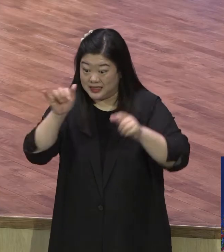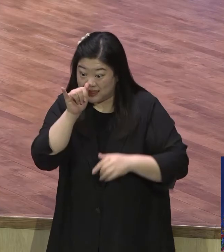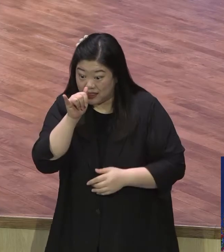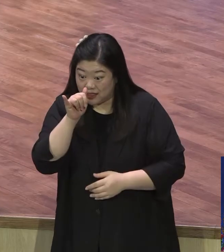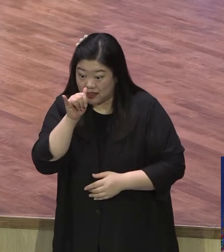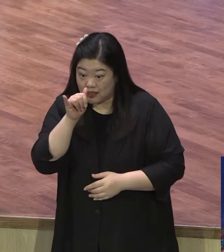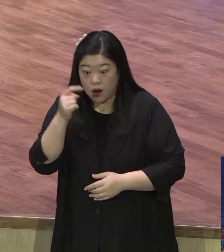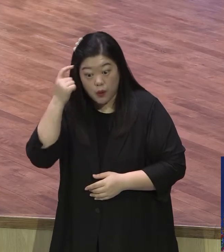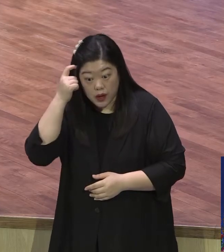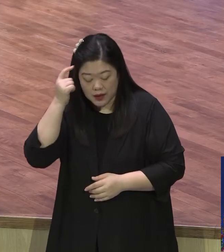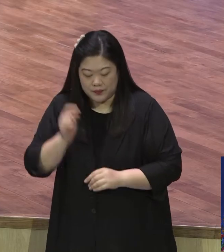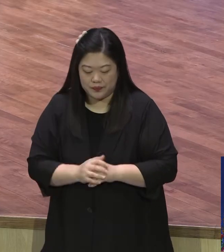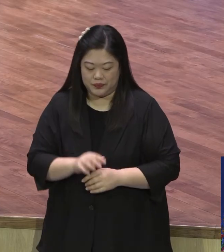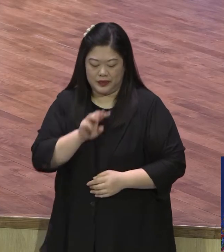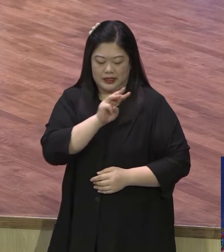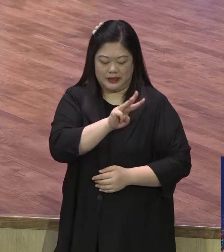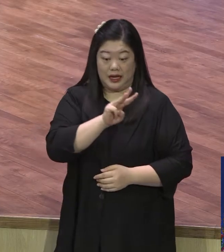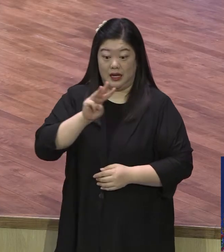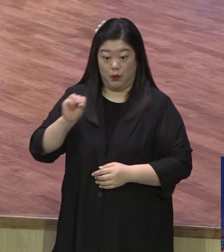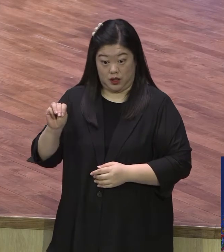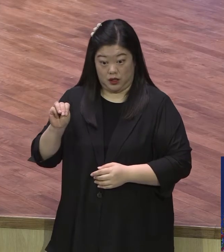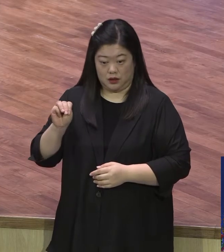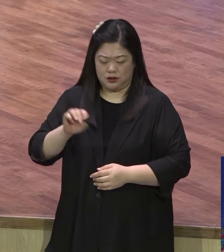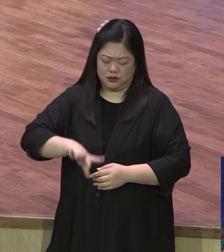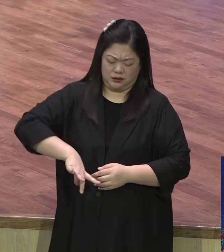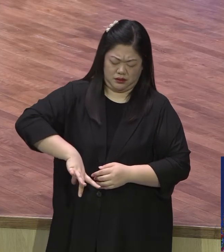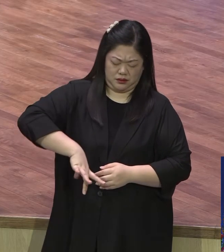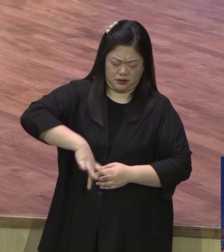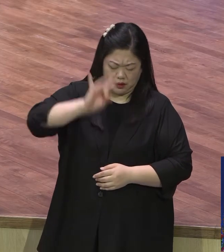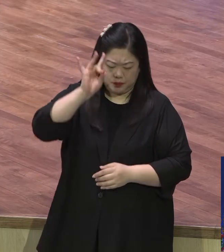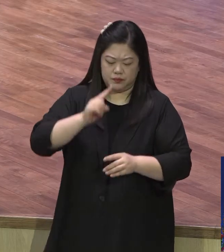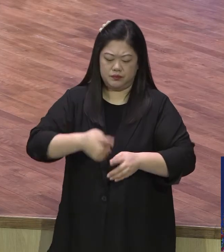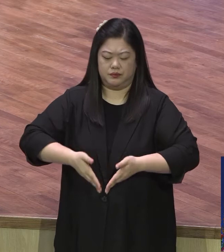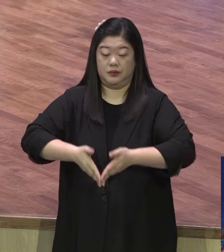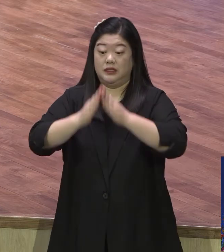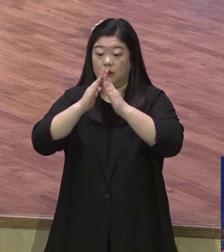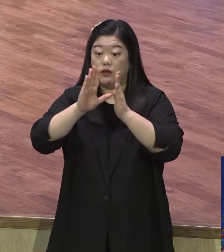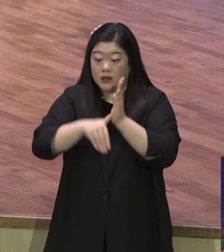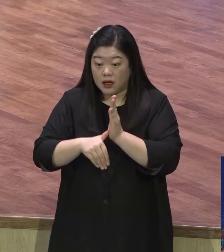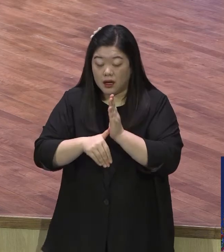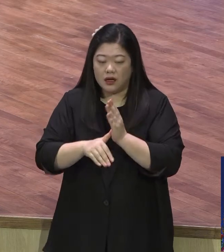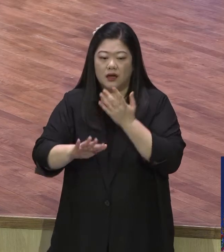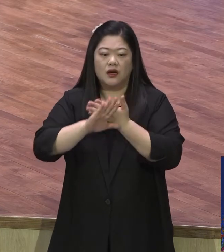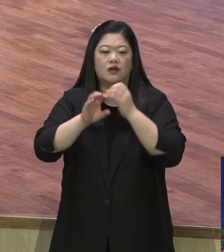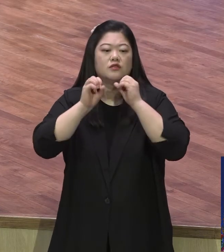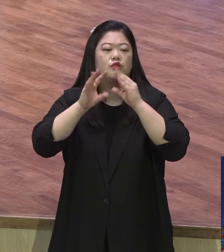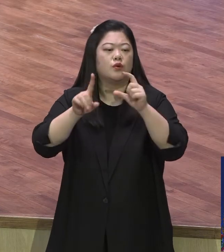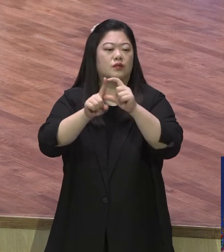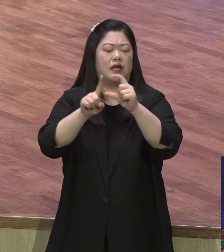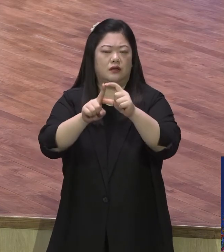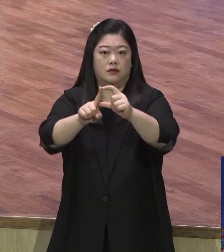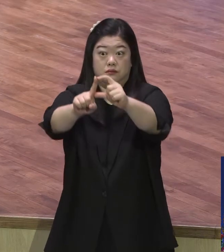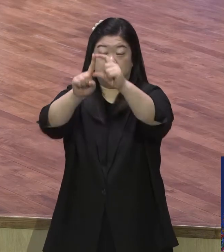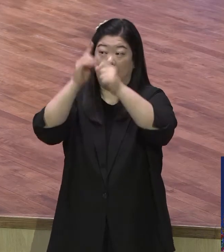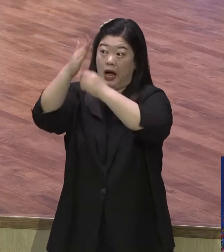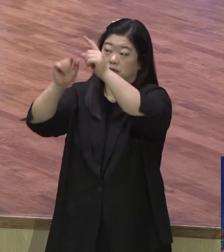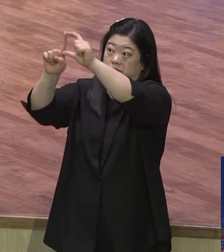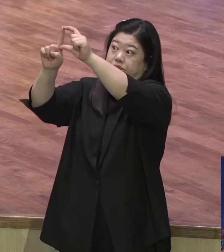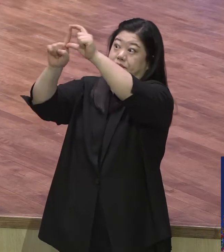자체가 성교를 위해서 세워진 교회 주간 늘 간정하잖아요